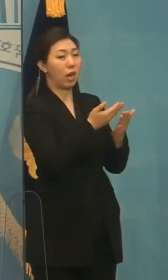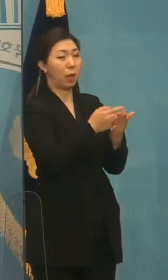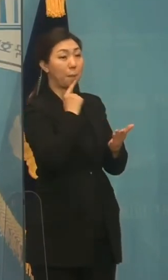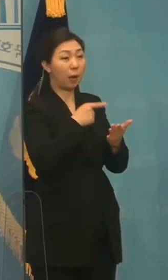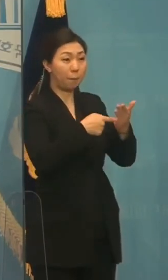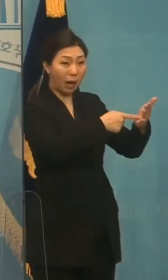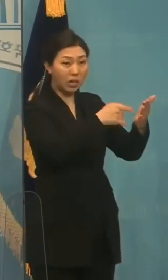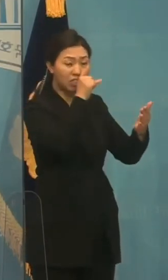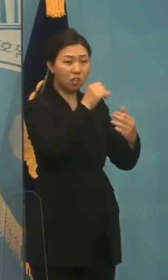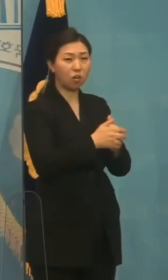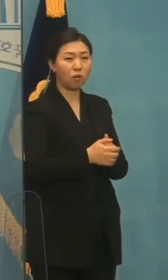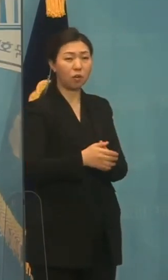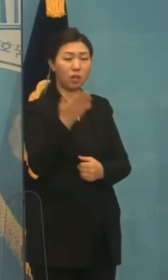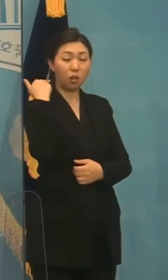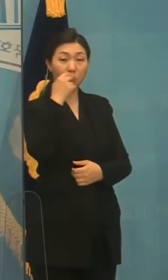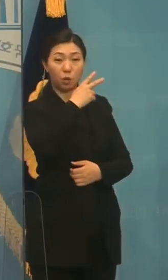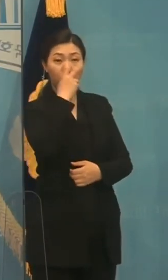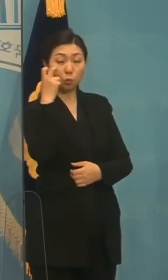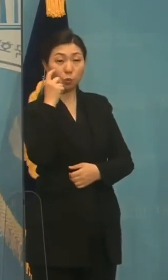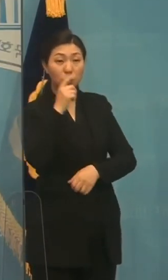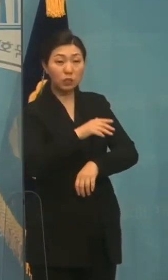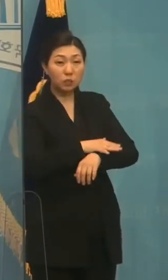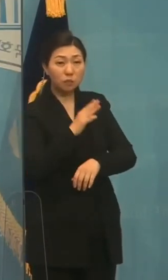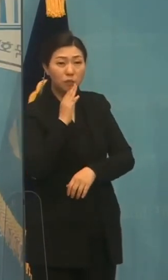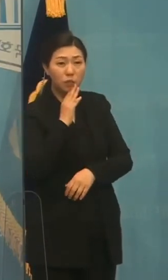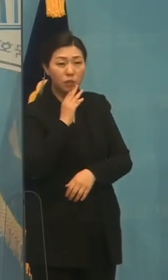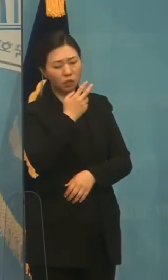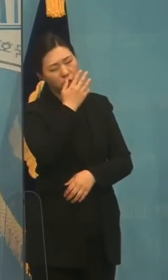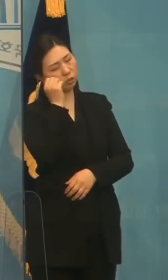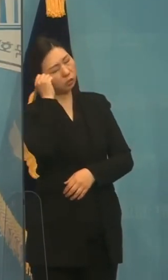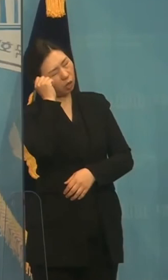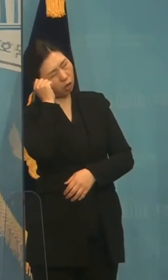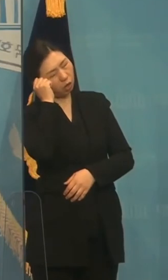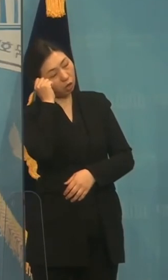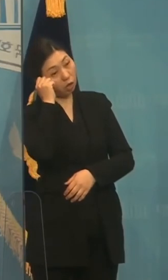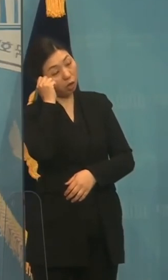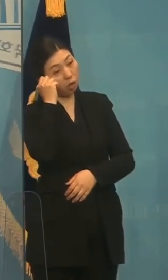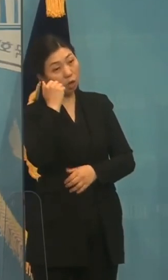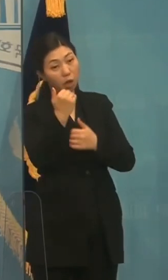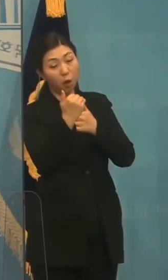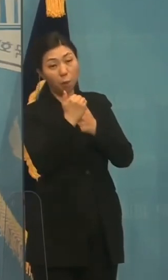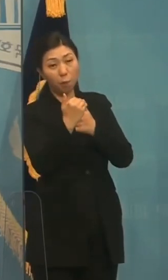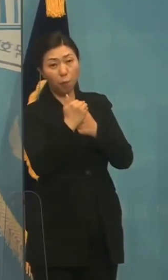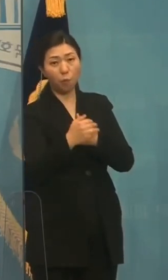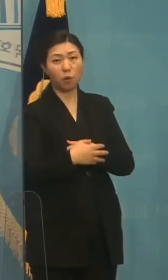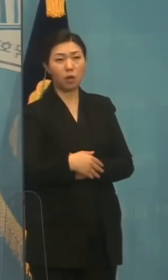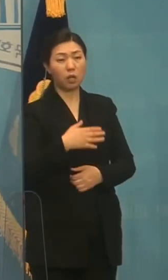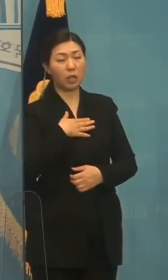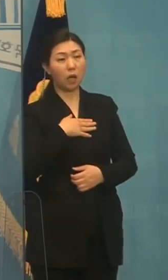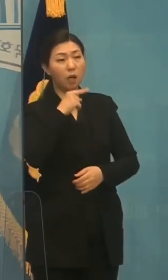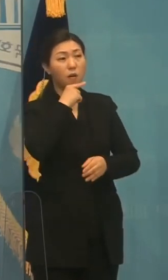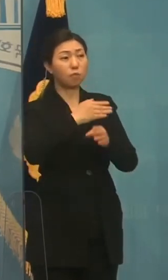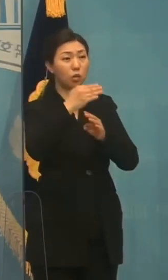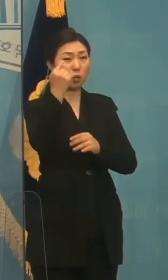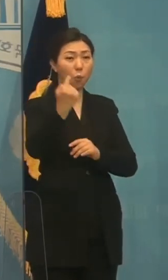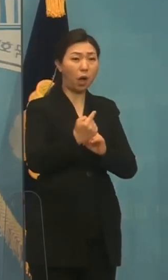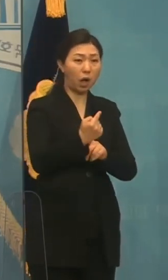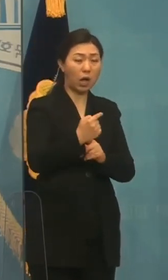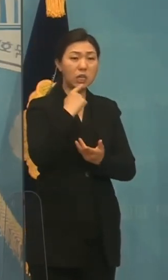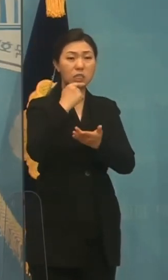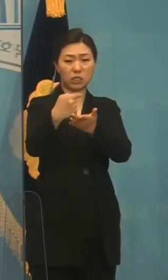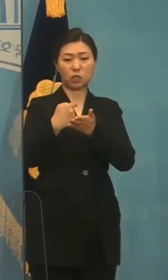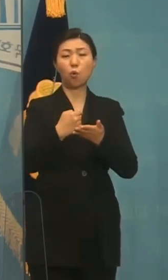좀 기억나시죠? 오죽했으면 자고 있는 우리 부대 막사에 와서 나 기순합니다라고 이렇게